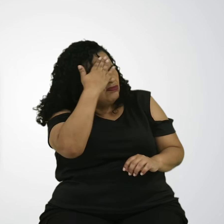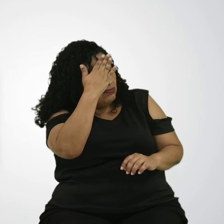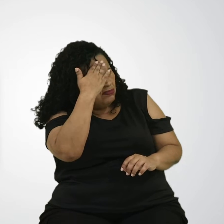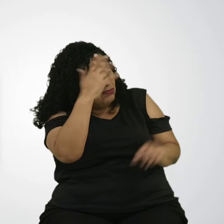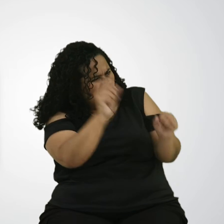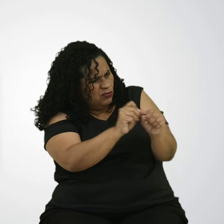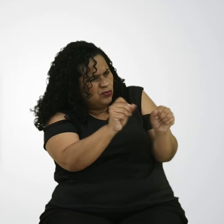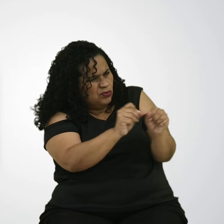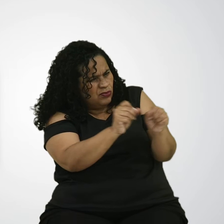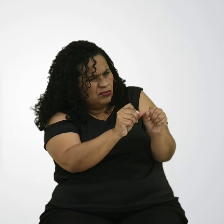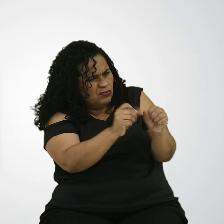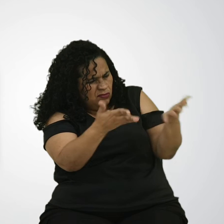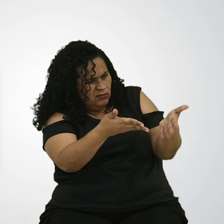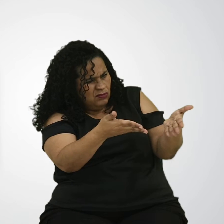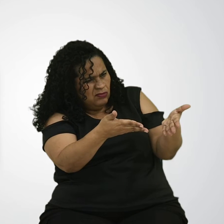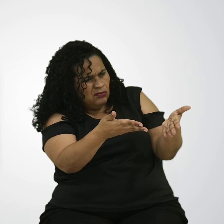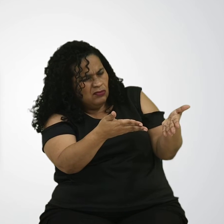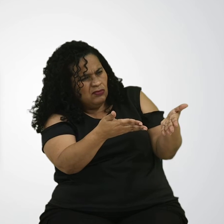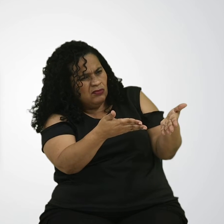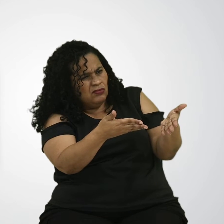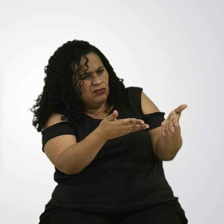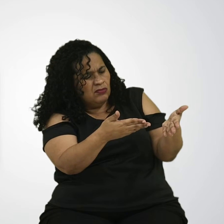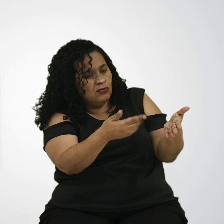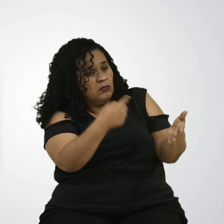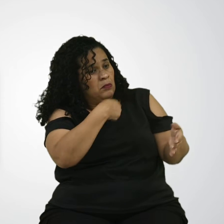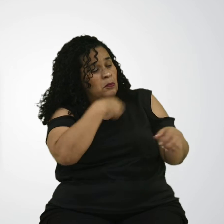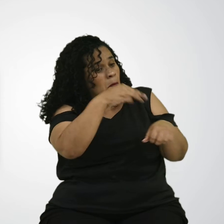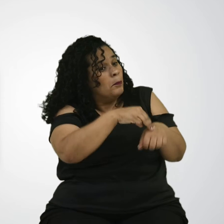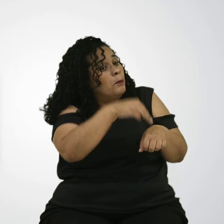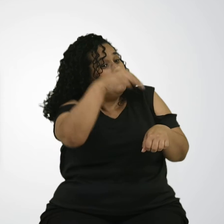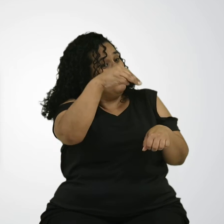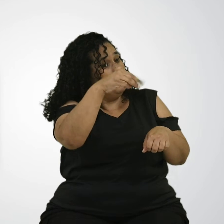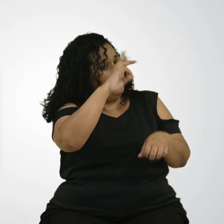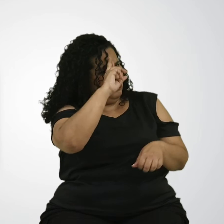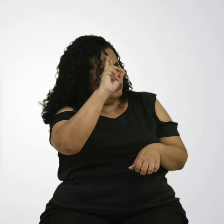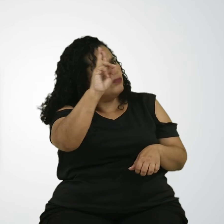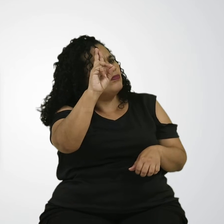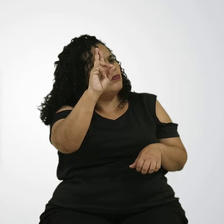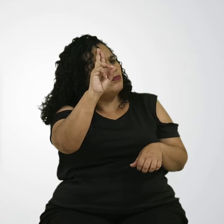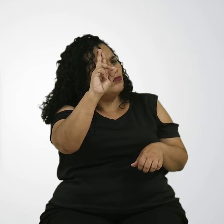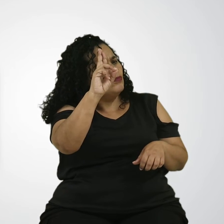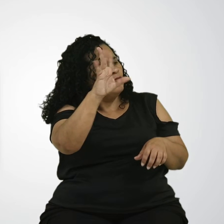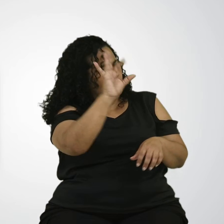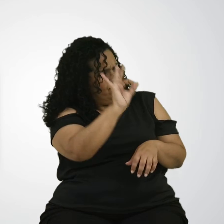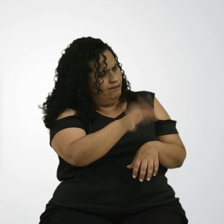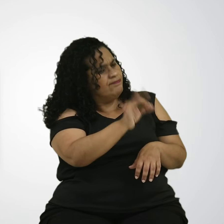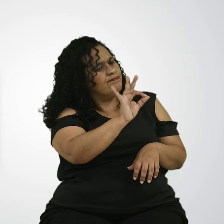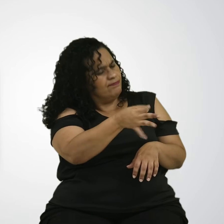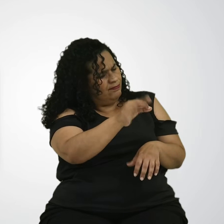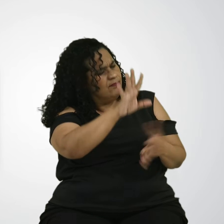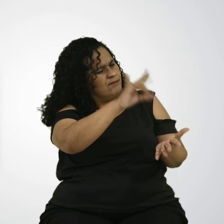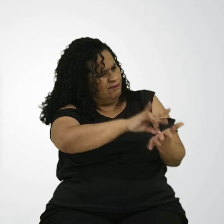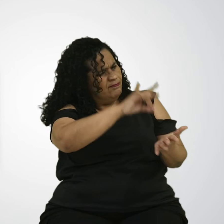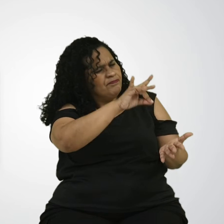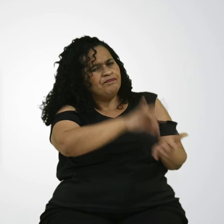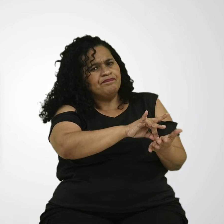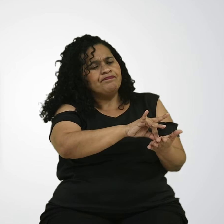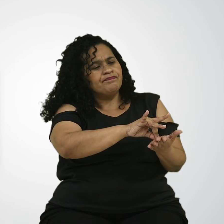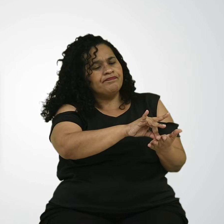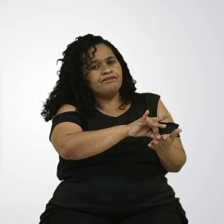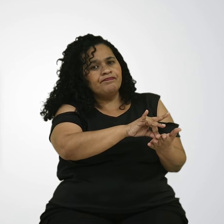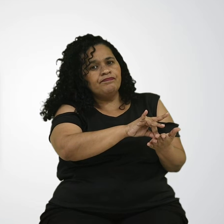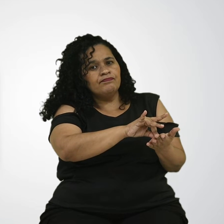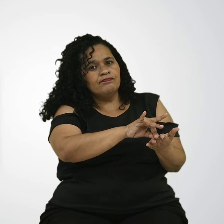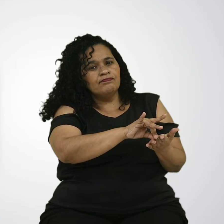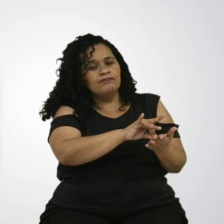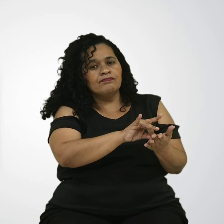fiz? Vocês me chamam mestre e senhor e fazem bem. Tá certo. Eu sou senhor e mestre. É isso que ele está dizendo.